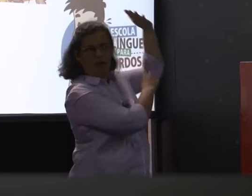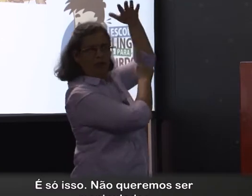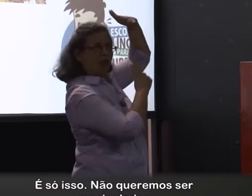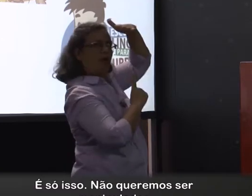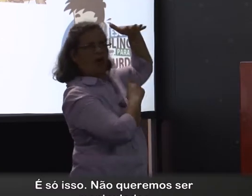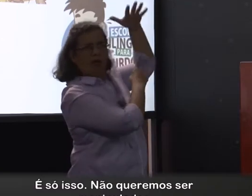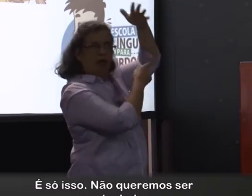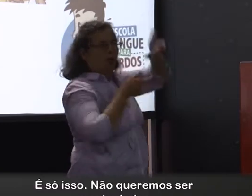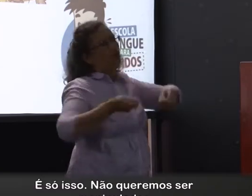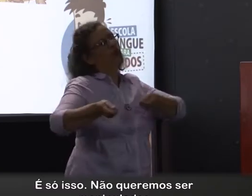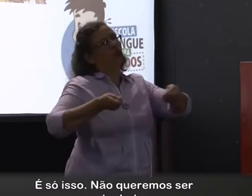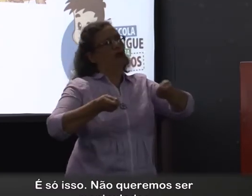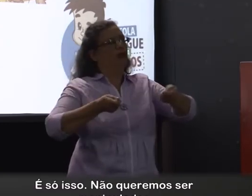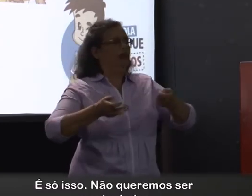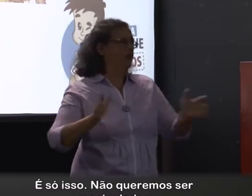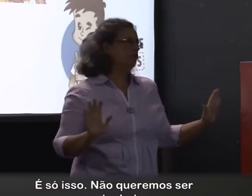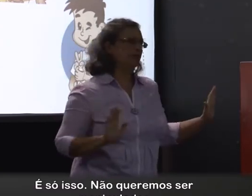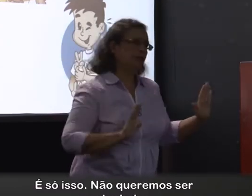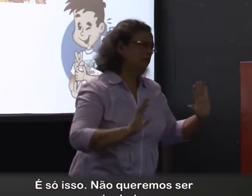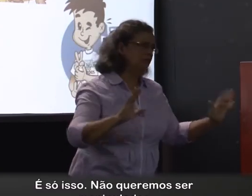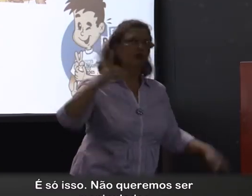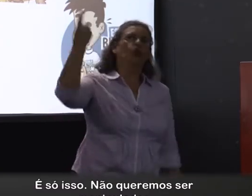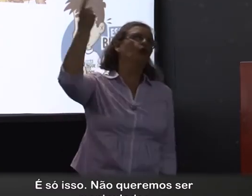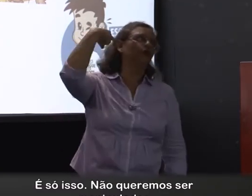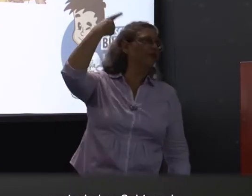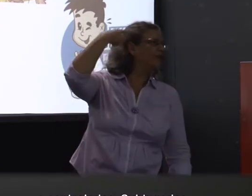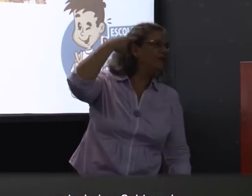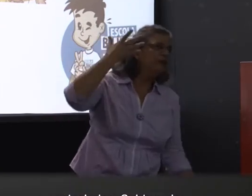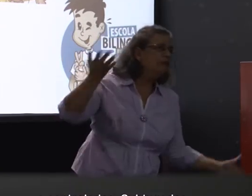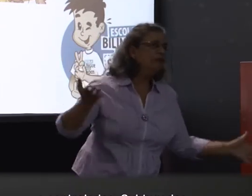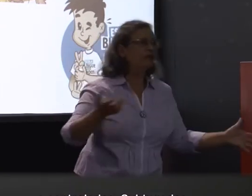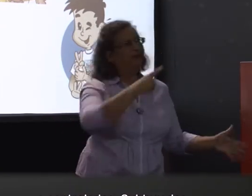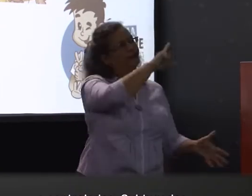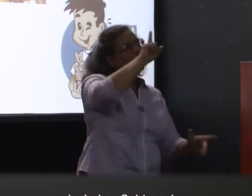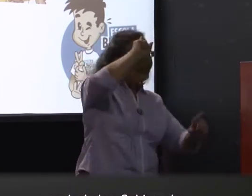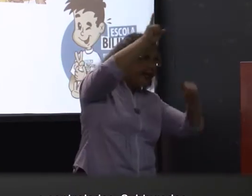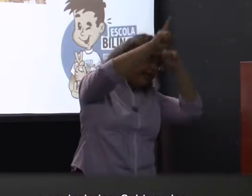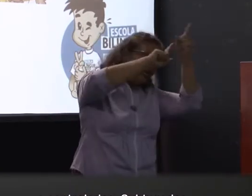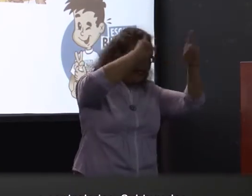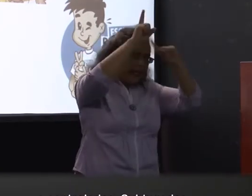É só isso, somente isso. Não queremos ser manipulados e controlados, subjugados.